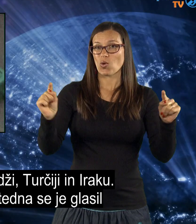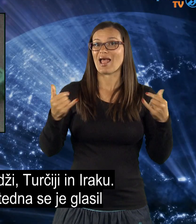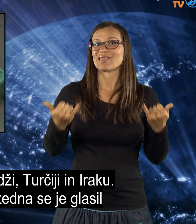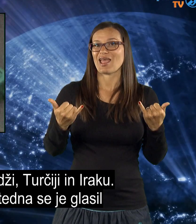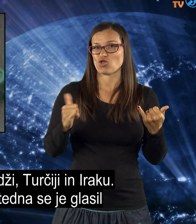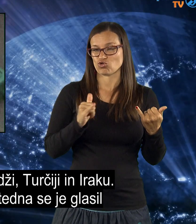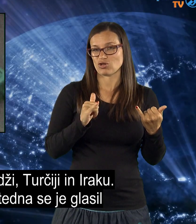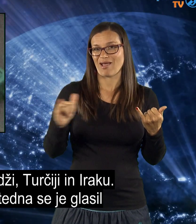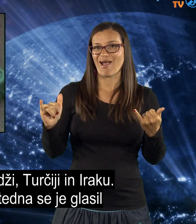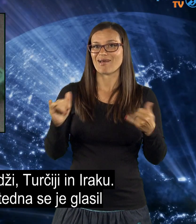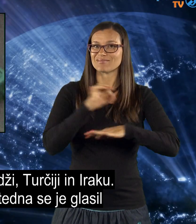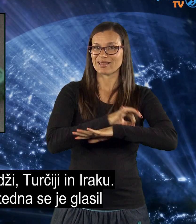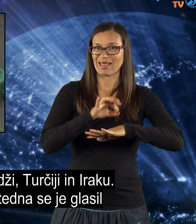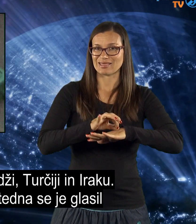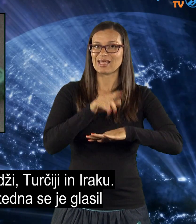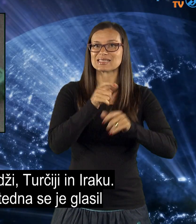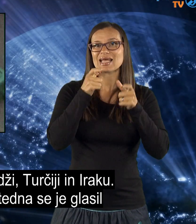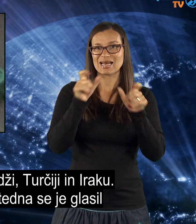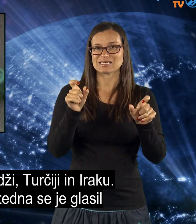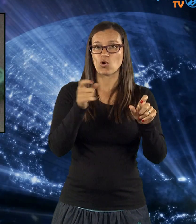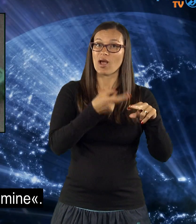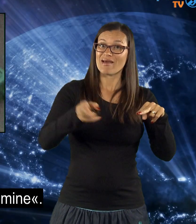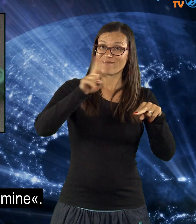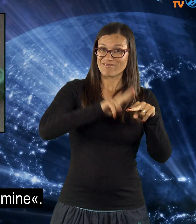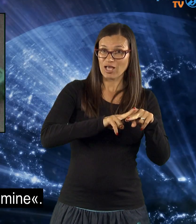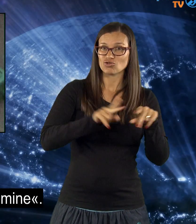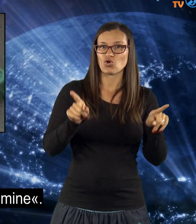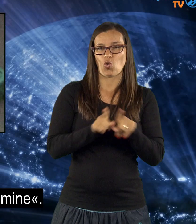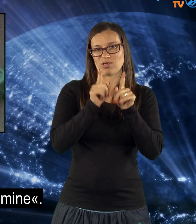Slogan letošnjega tedna se je glasil Več kot mine.